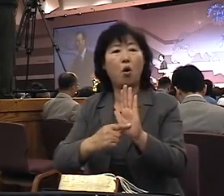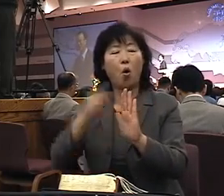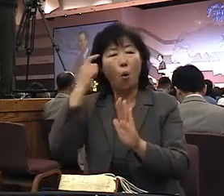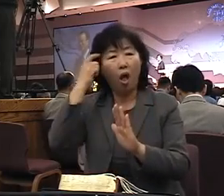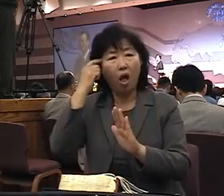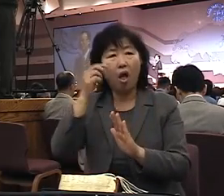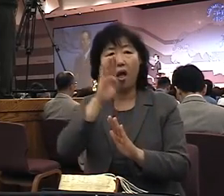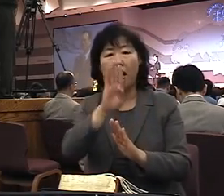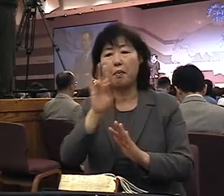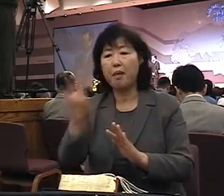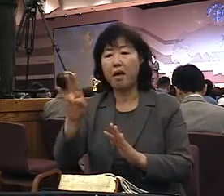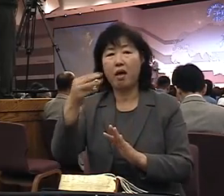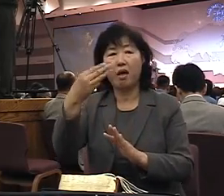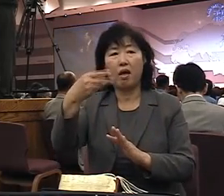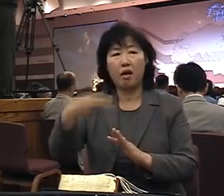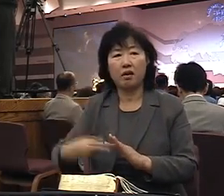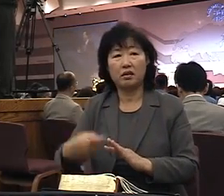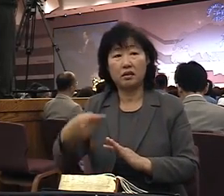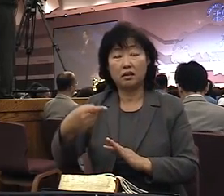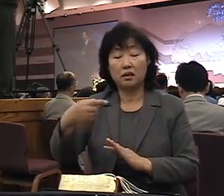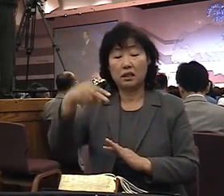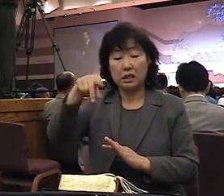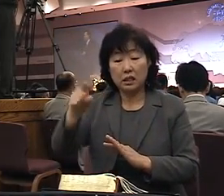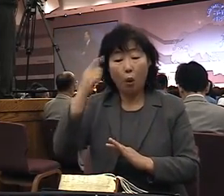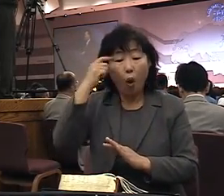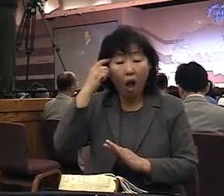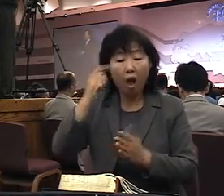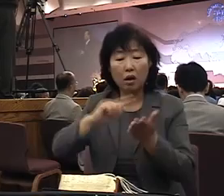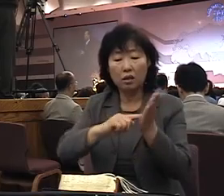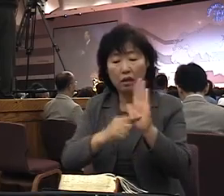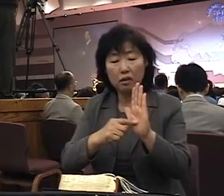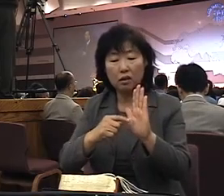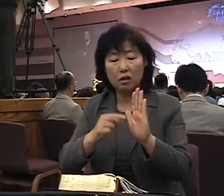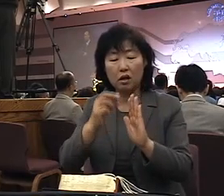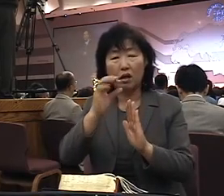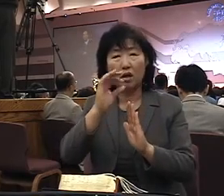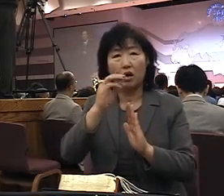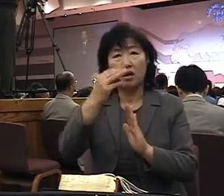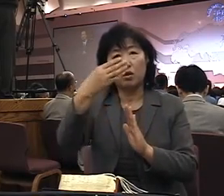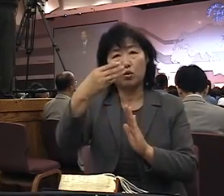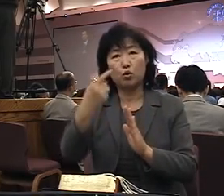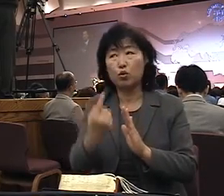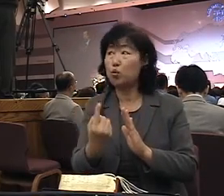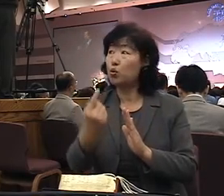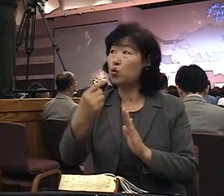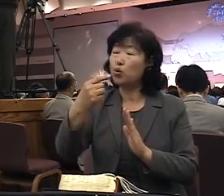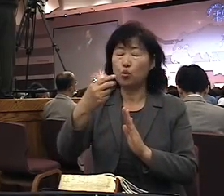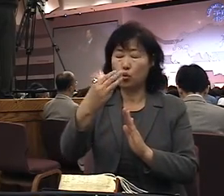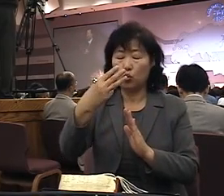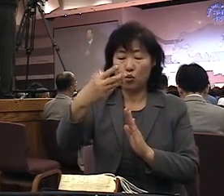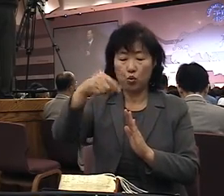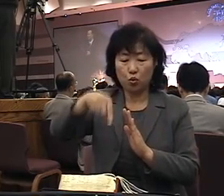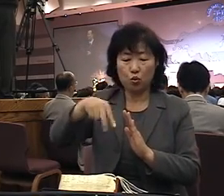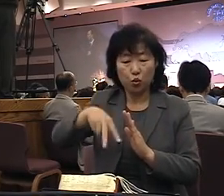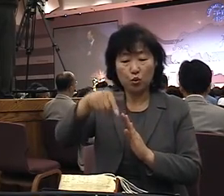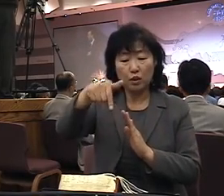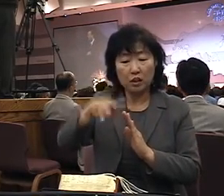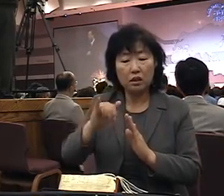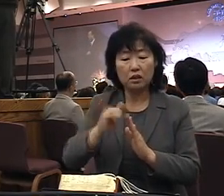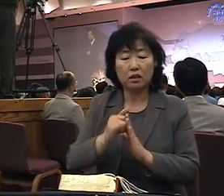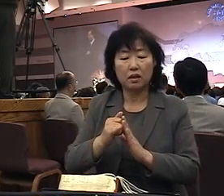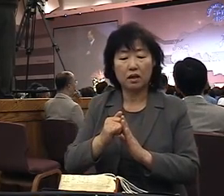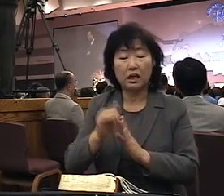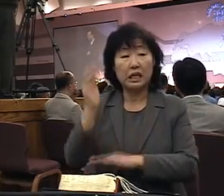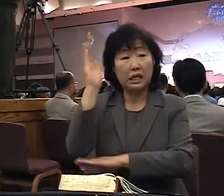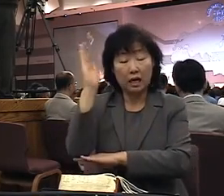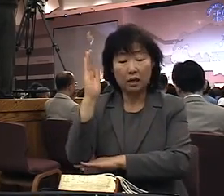나타나는 것인가? 여러분, 룻기의 이야기를 보면은 룻의 이야기는 사실 엘리멜렉이라는 한